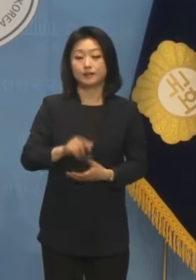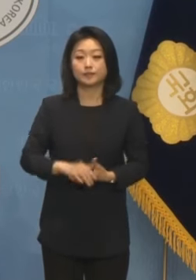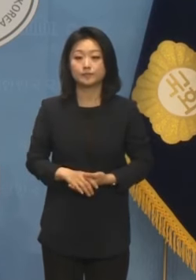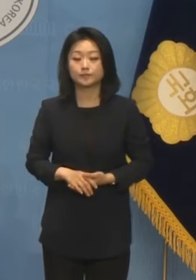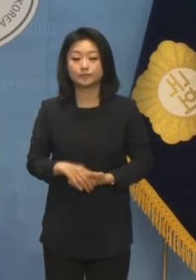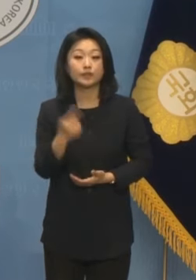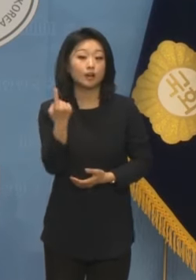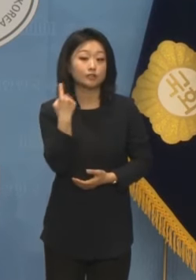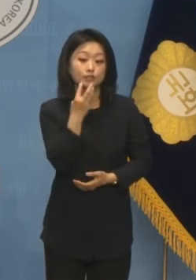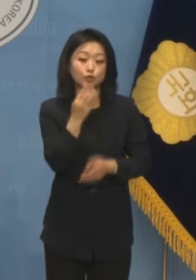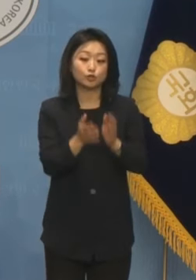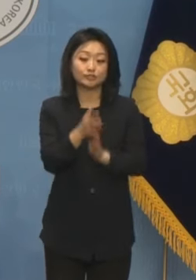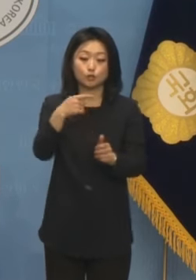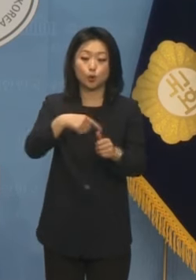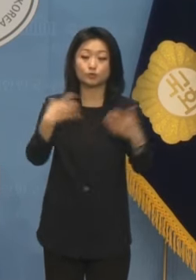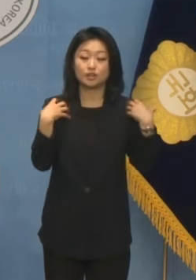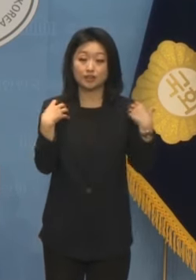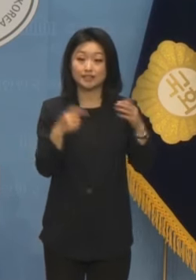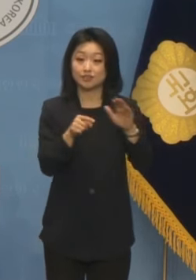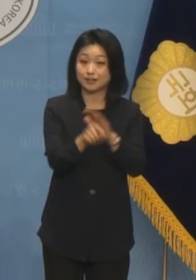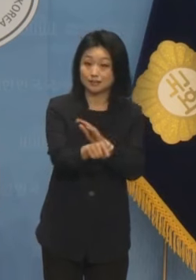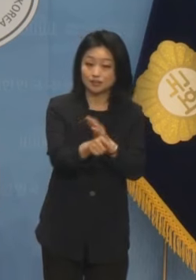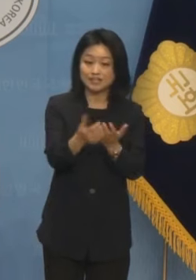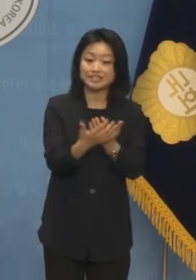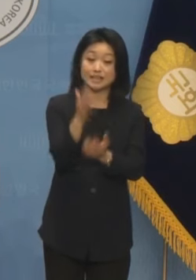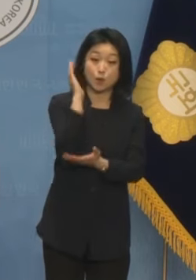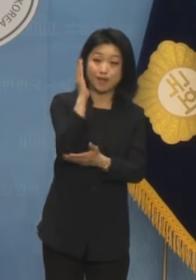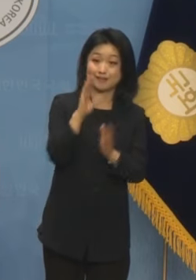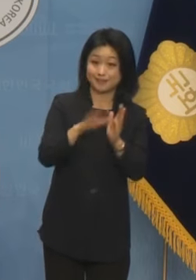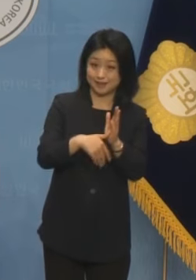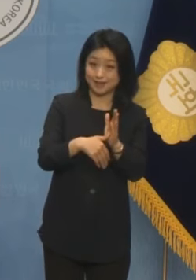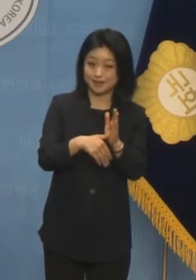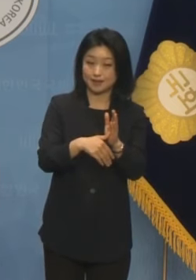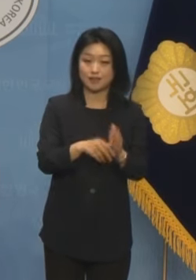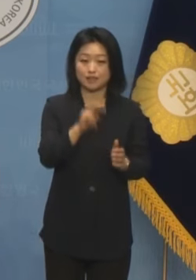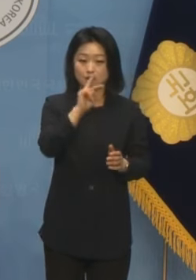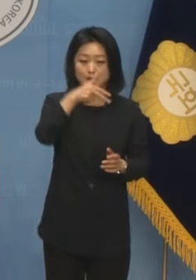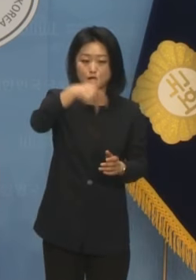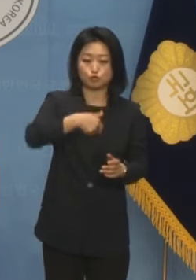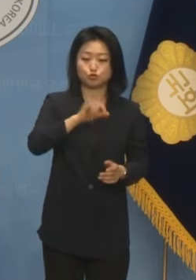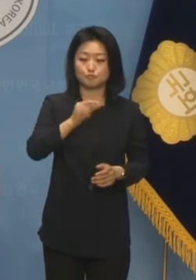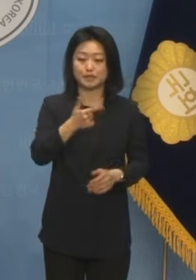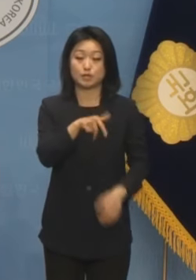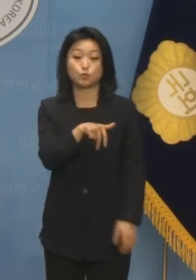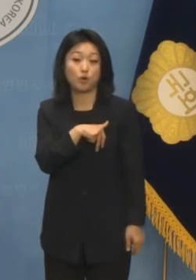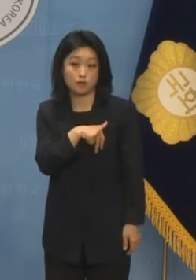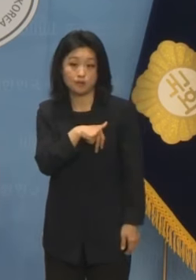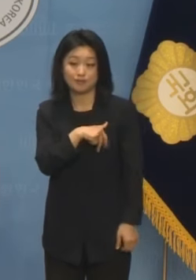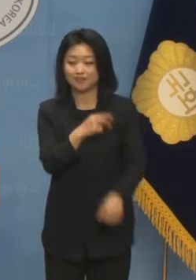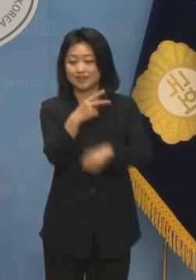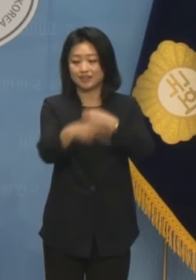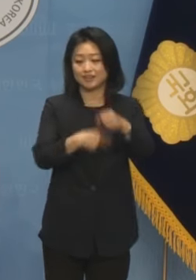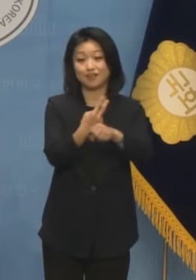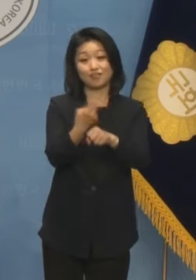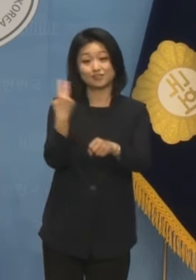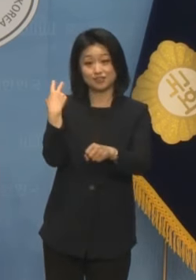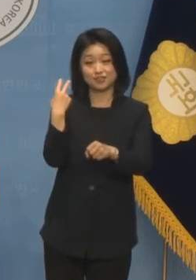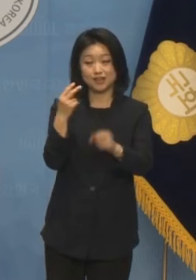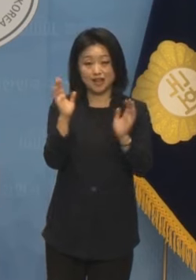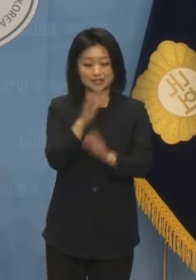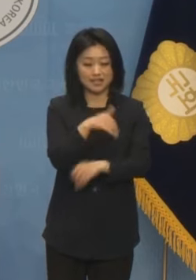더군다나 어제 서울시 교육청 앞에서 진행한 기자회견에서 박주민 의원은 무려 2년 전에